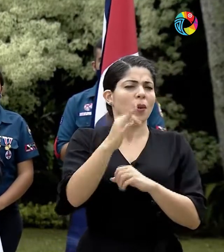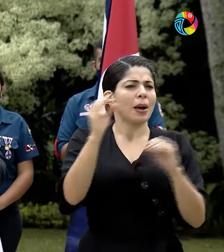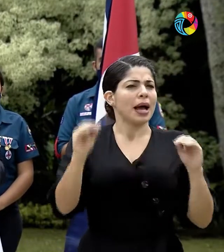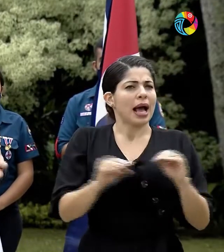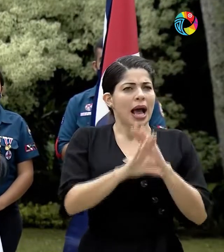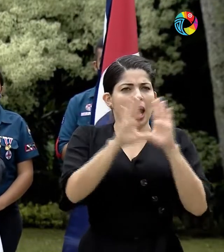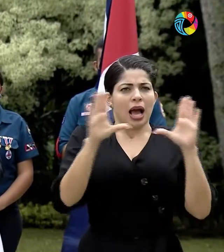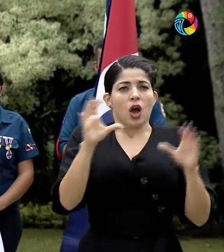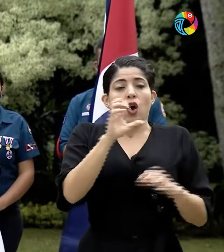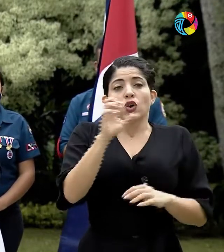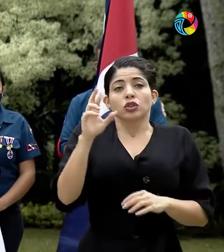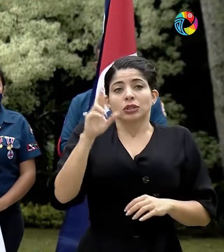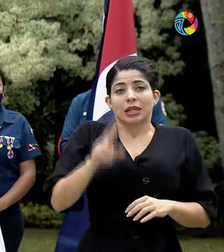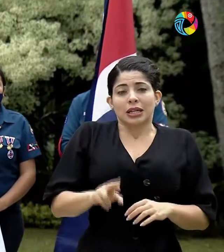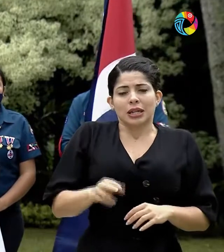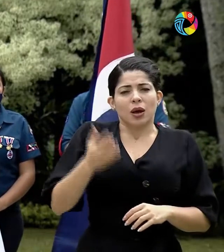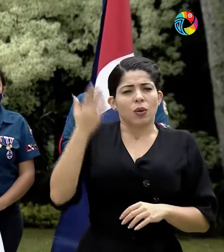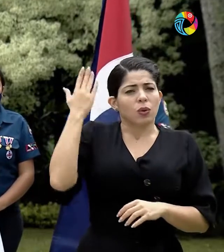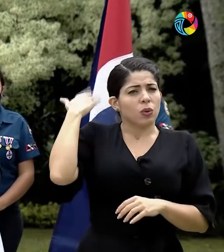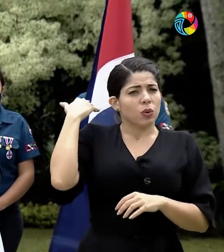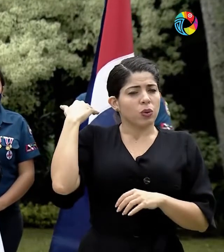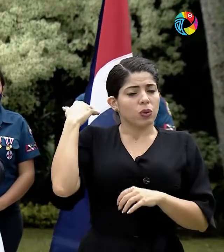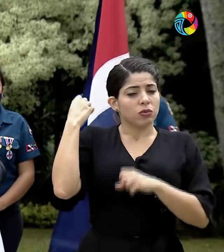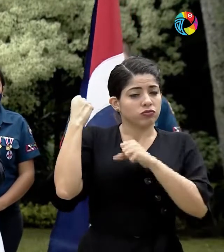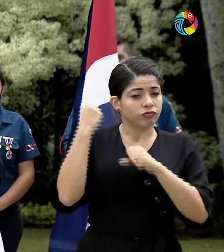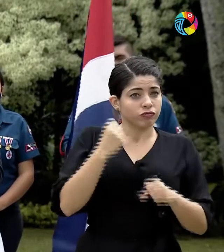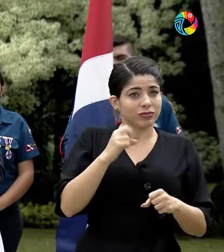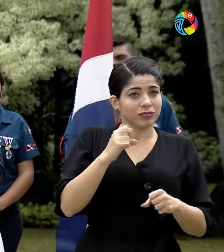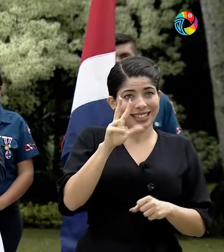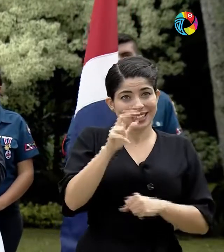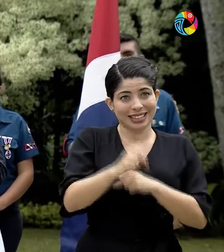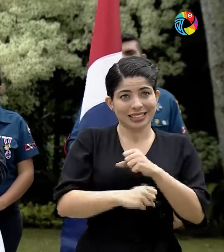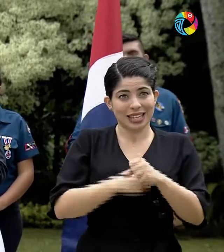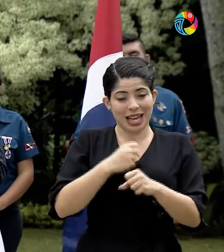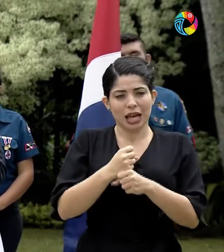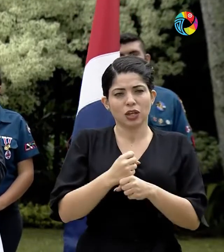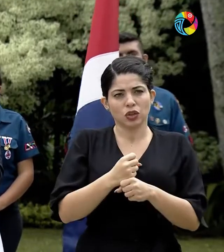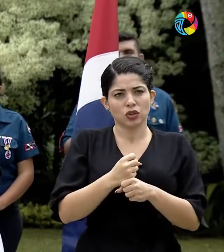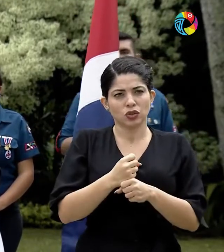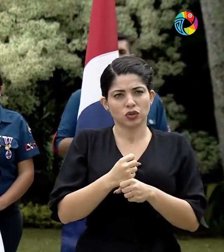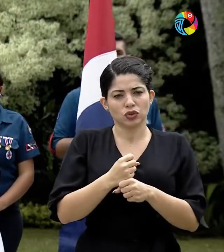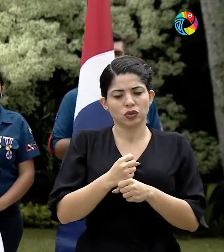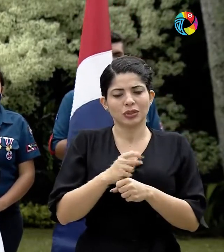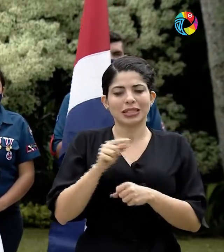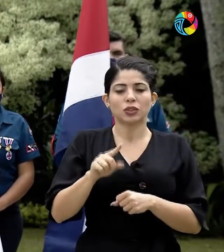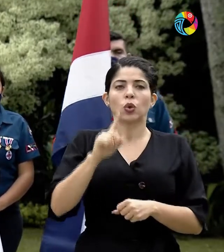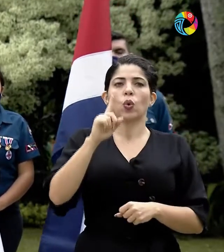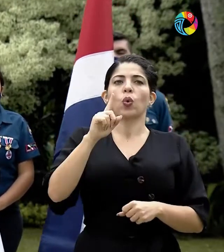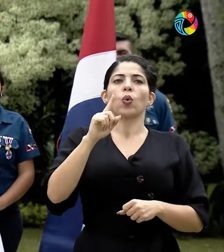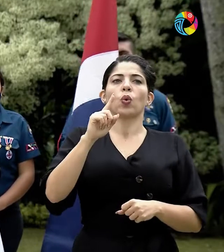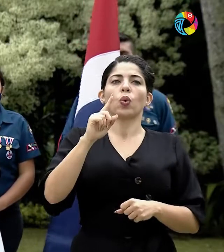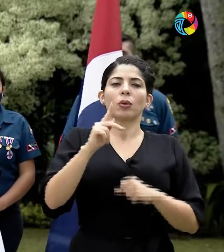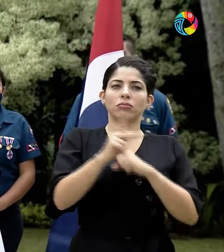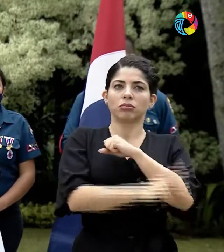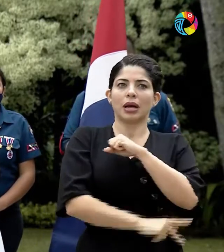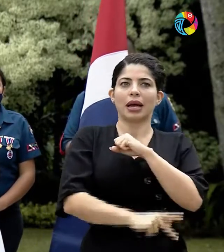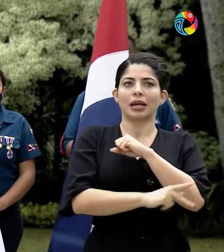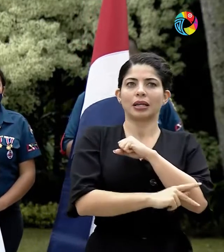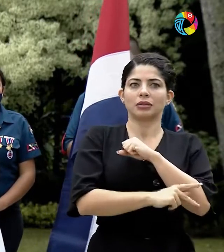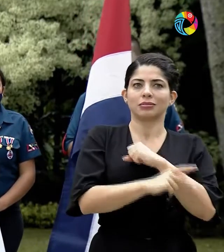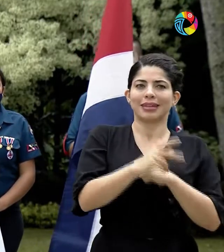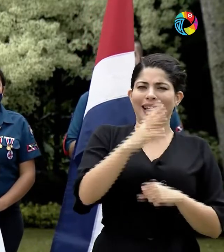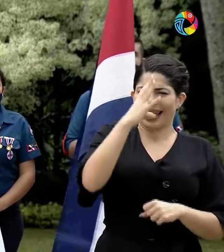Costa Rica estaba fundado, por lo menos en los últimos 73 años, como un Estado que cree